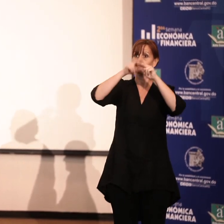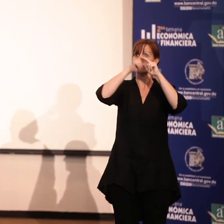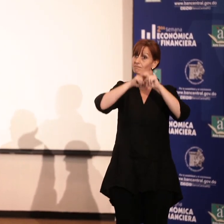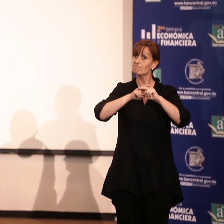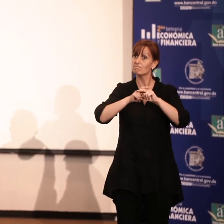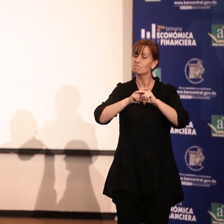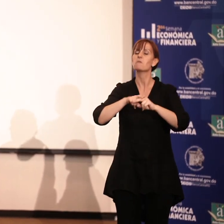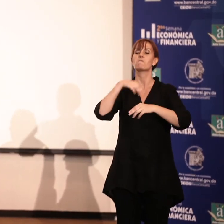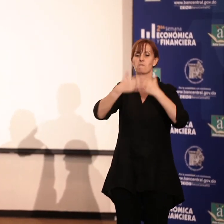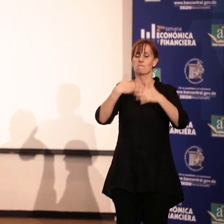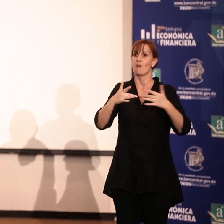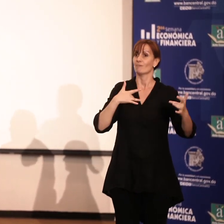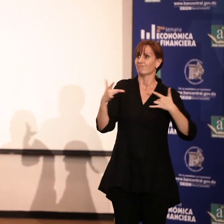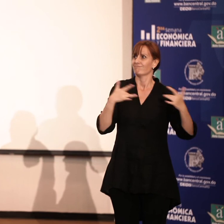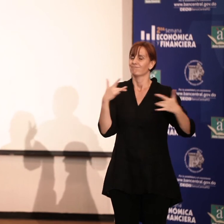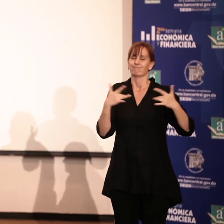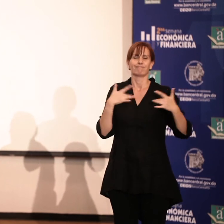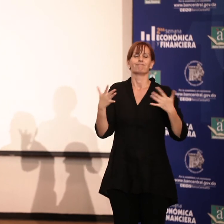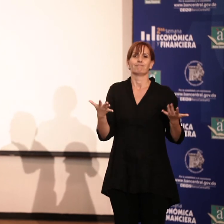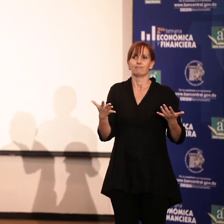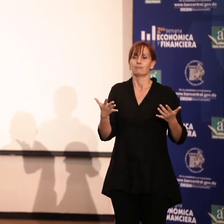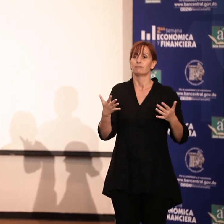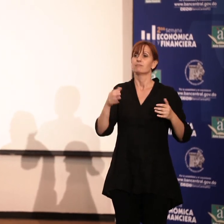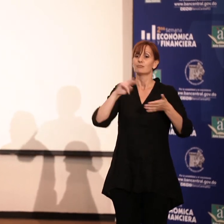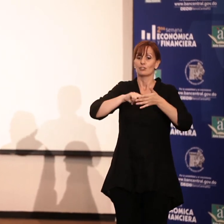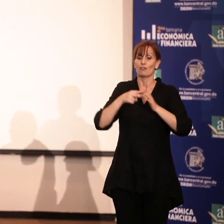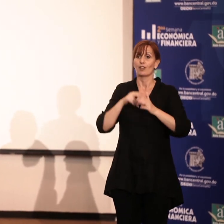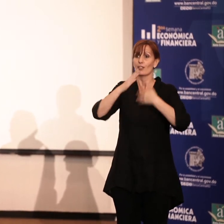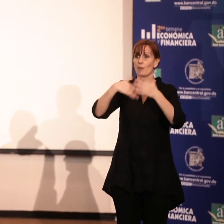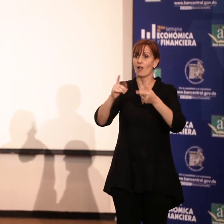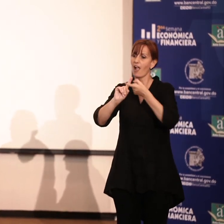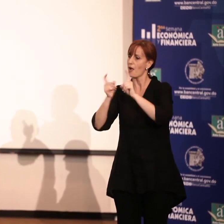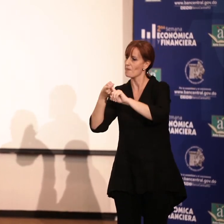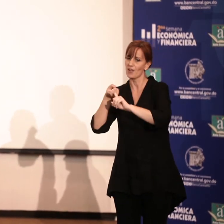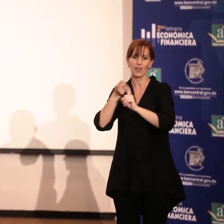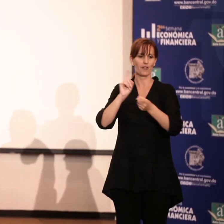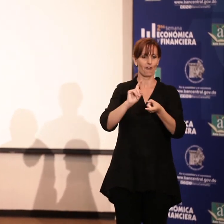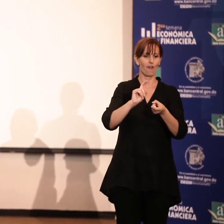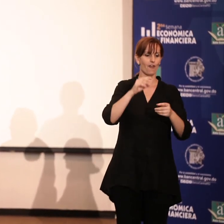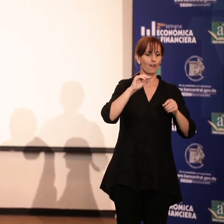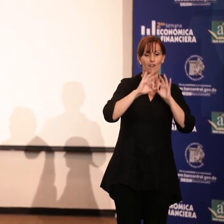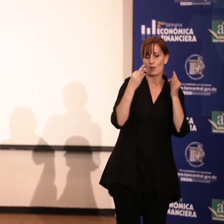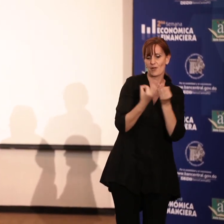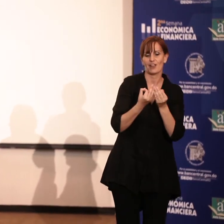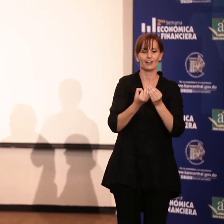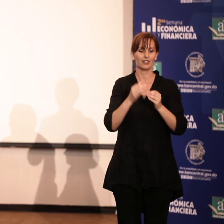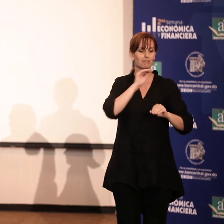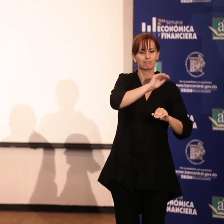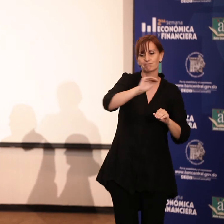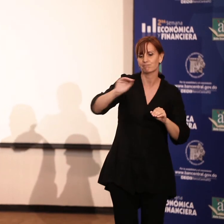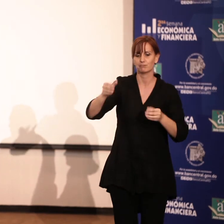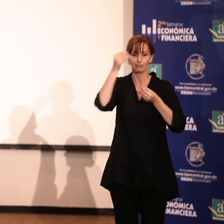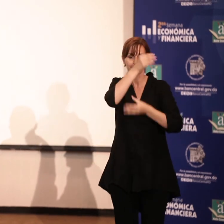ellos en eso y se entusiasmen van a ser efectos multiplicadores entre aquel que también no necesariamente que no oiga que